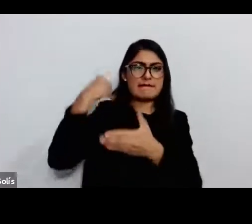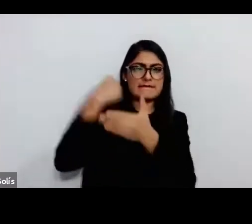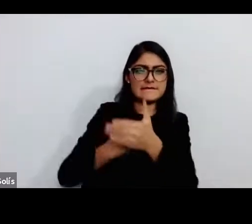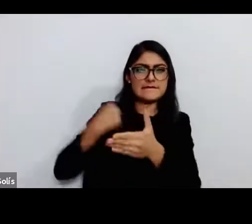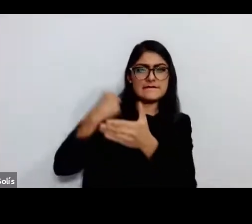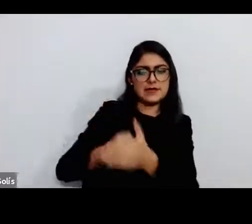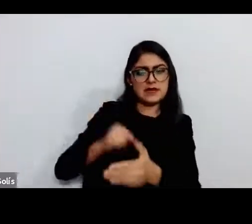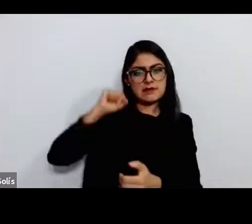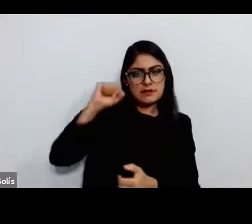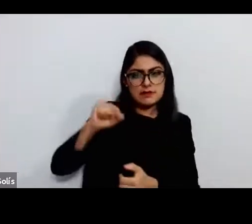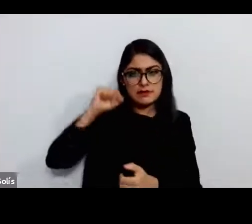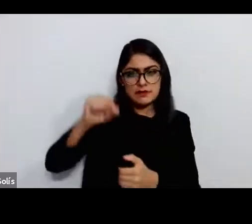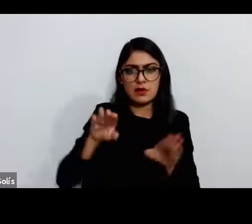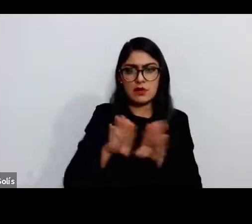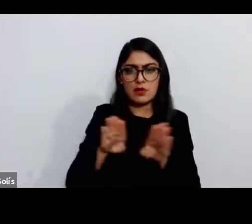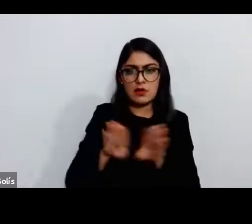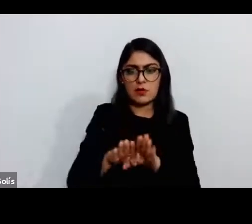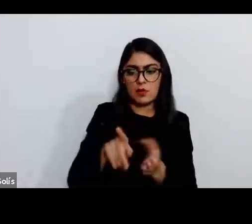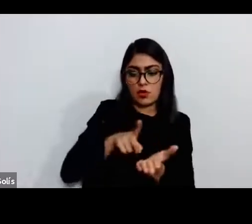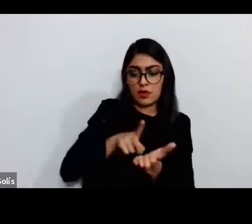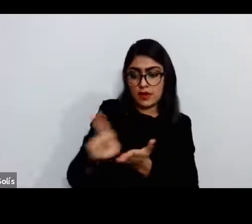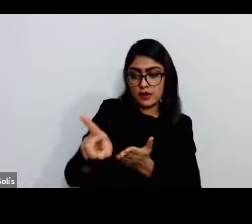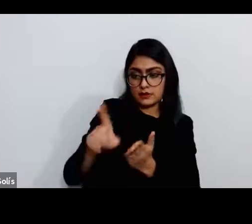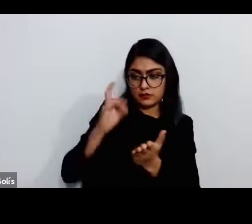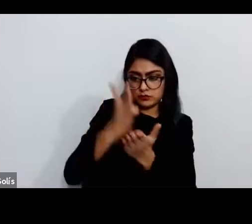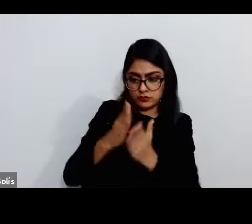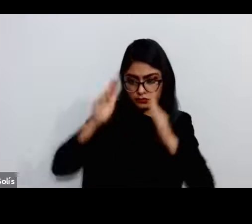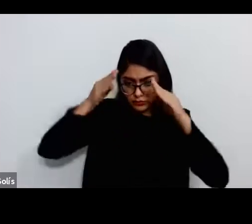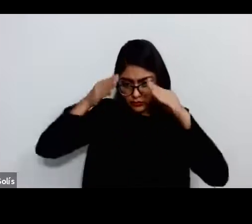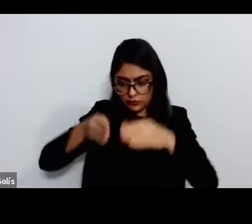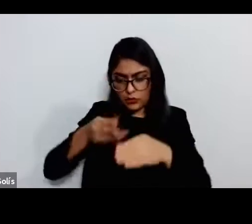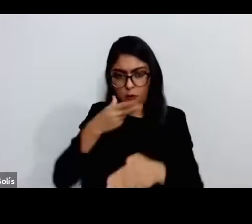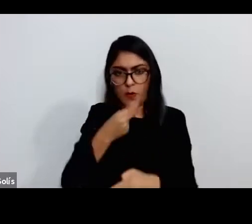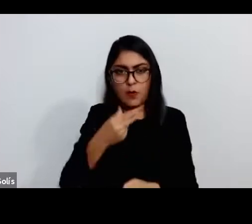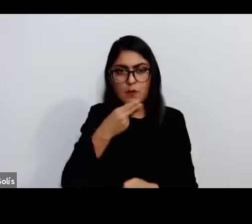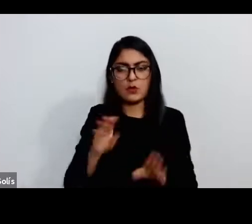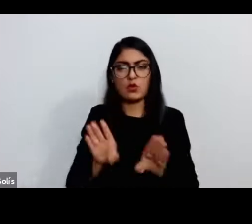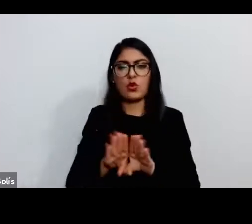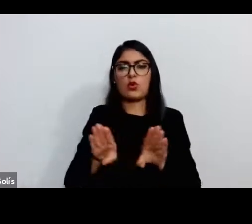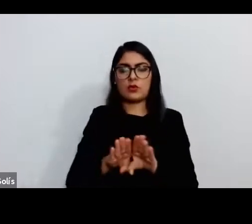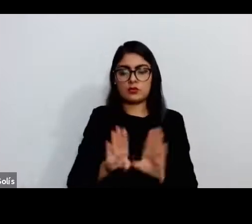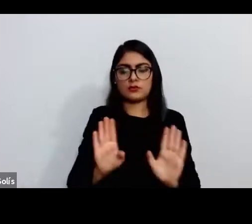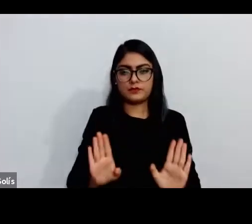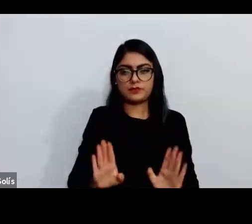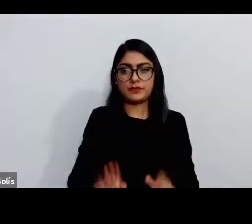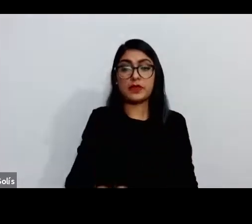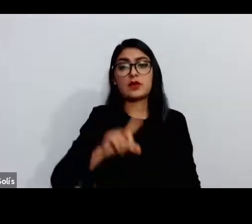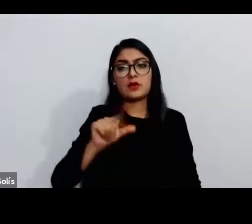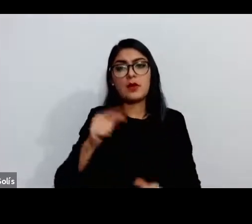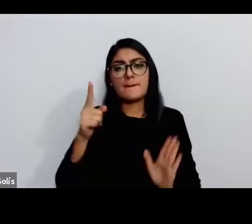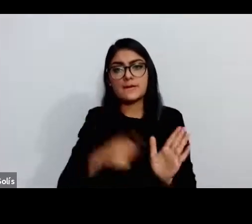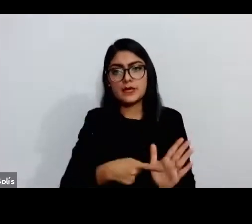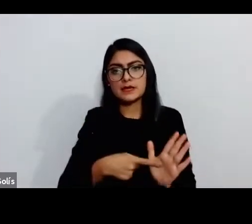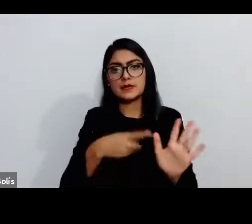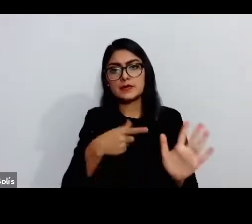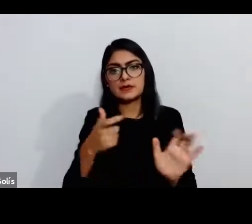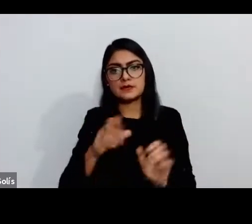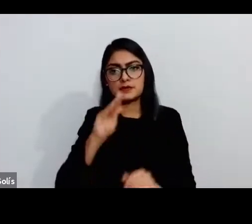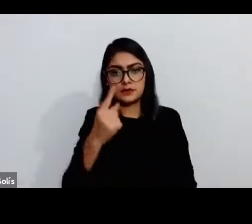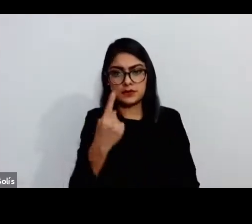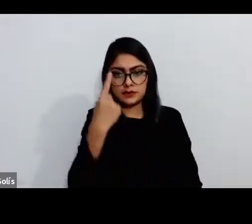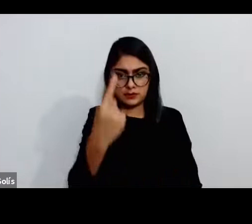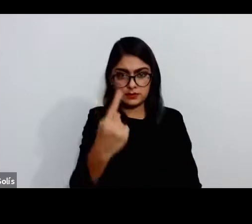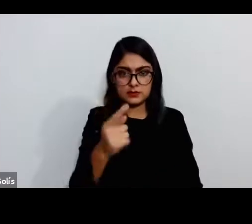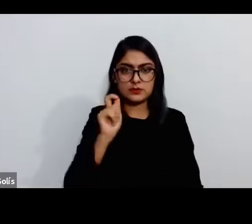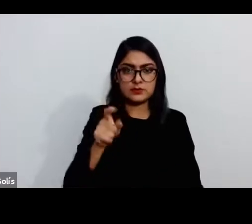concepción restringida de los derechos, ¿no? Y Olympe de Gouges en ese momento, también en 1791, redacta la Declaración